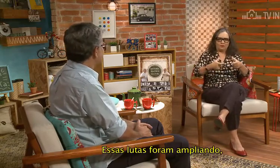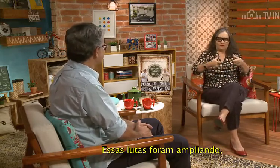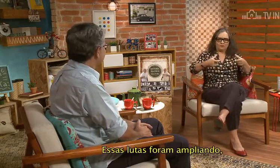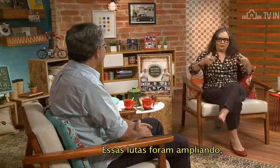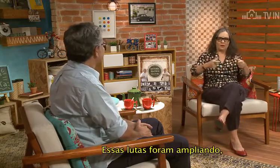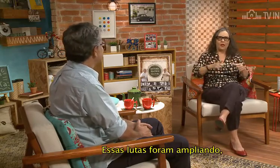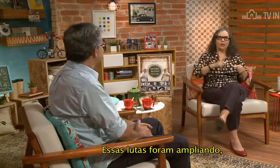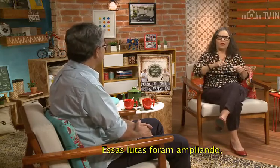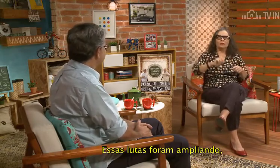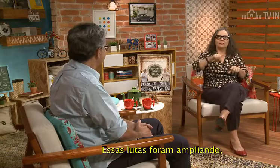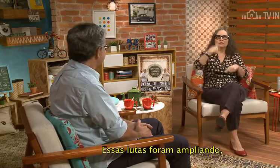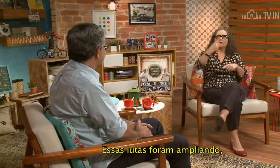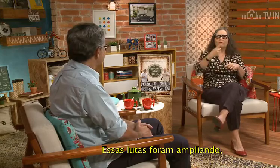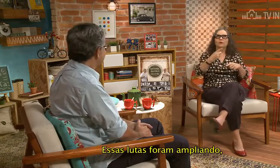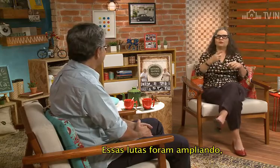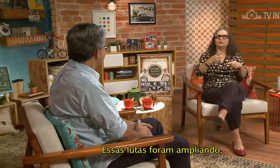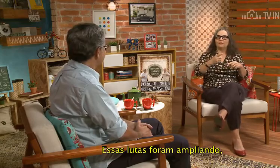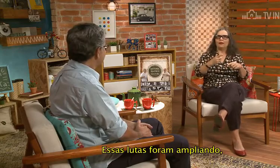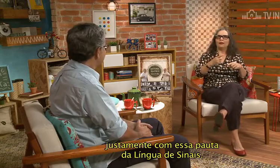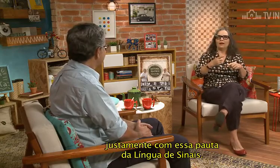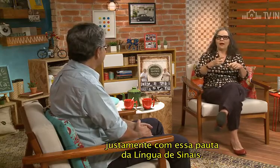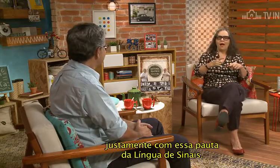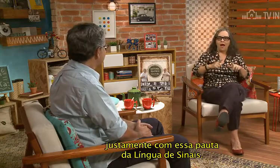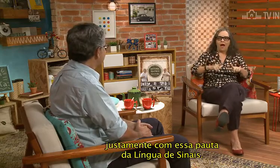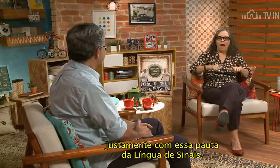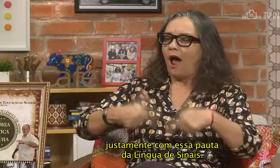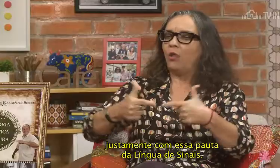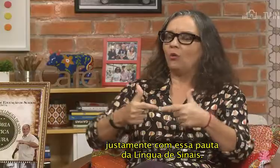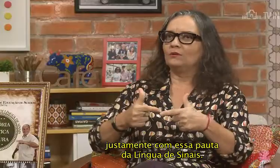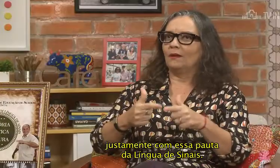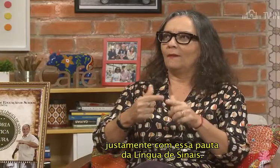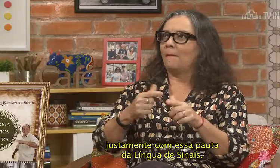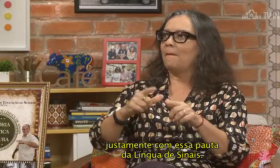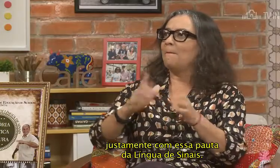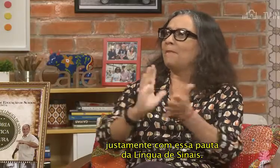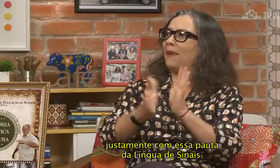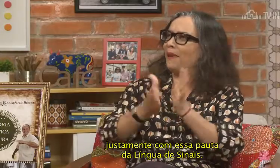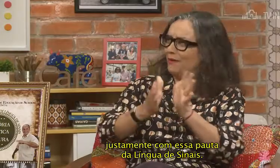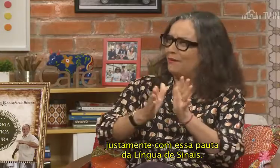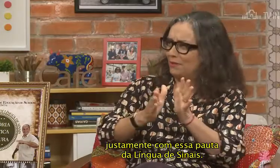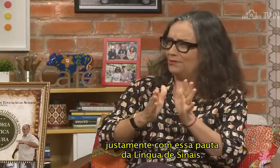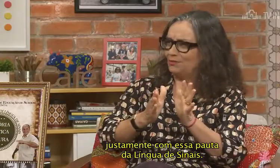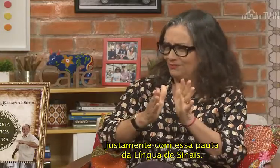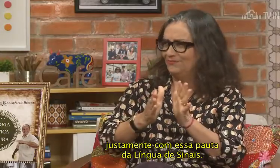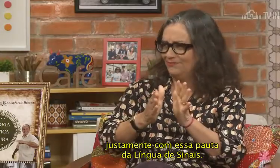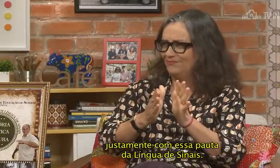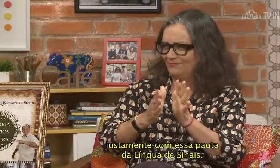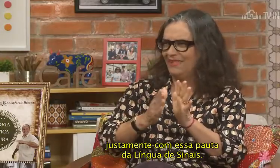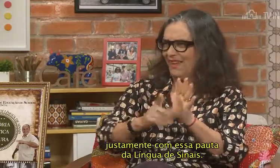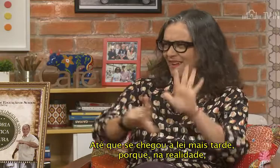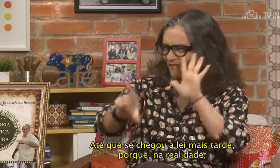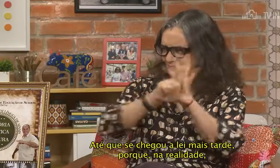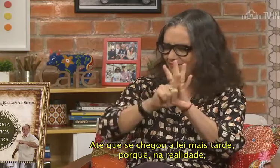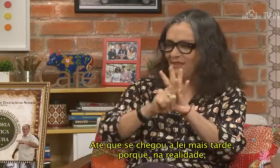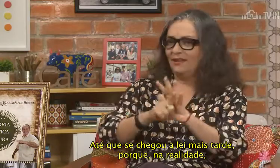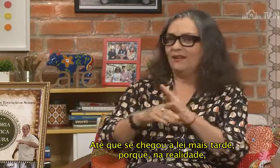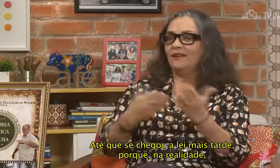foram ampliando justamente com essa pauta da língua de sinais, né? E até que se